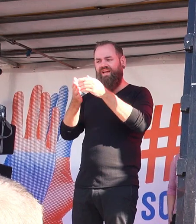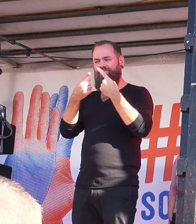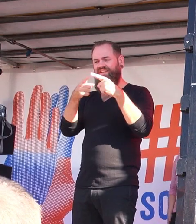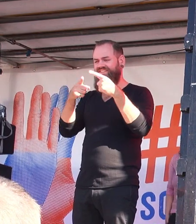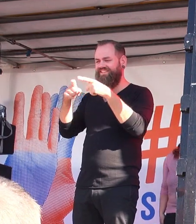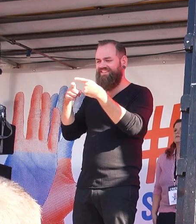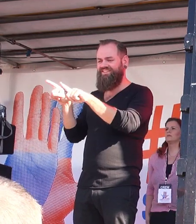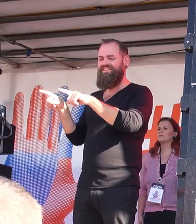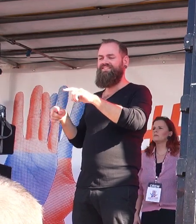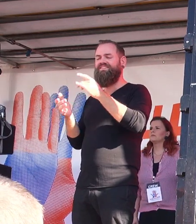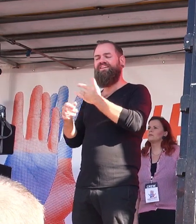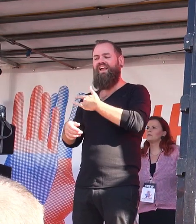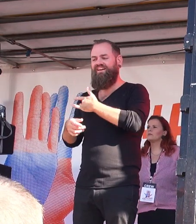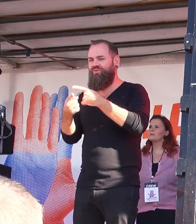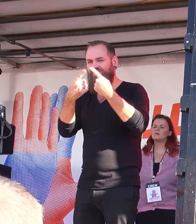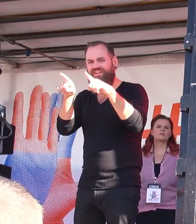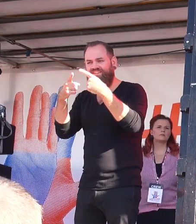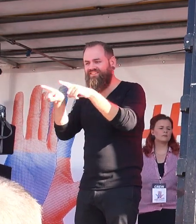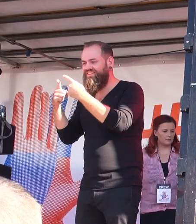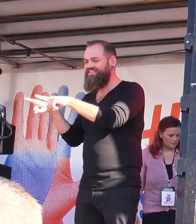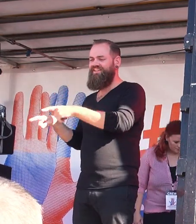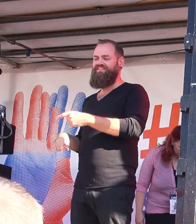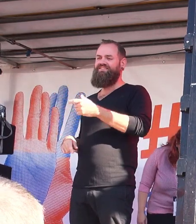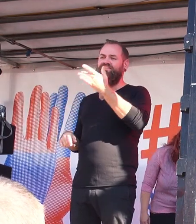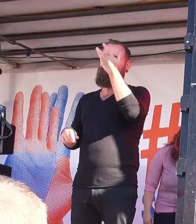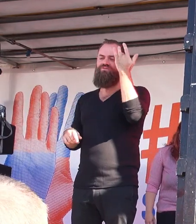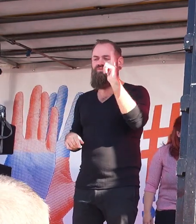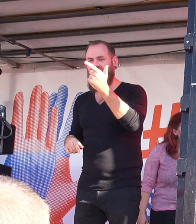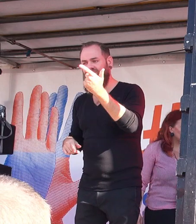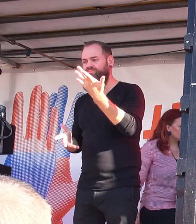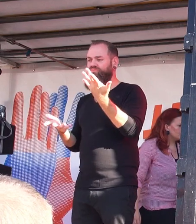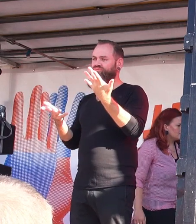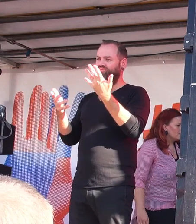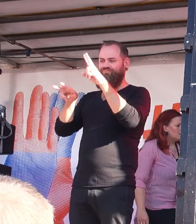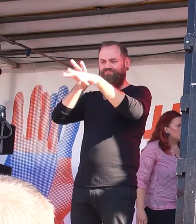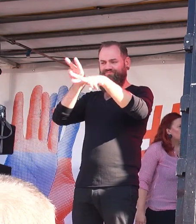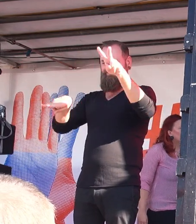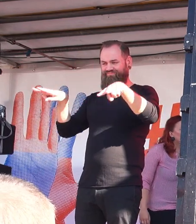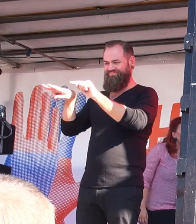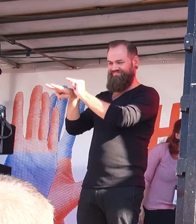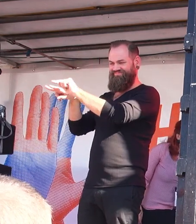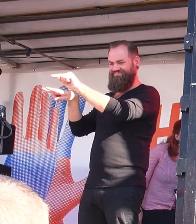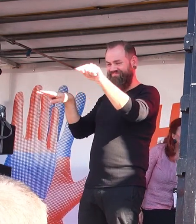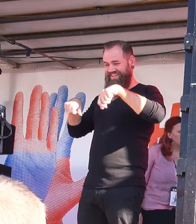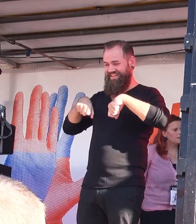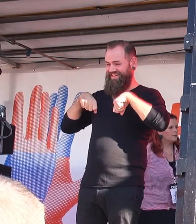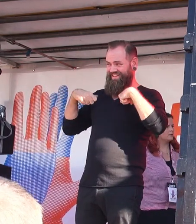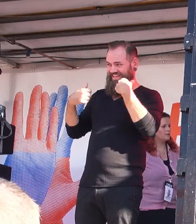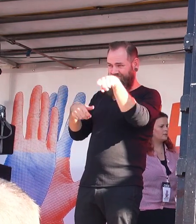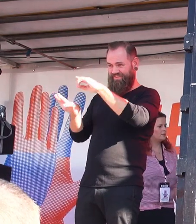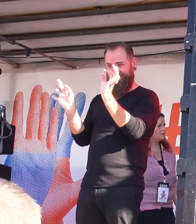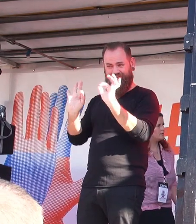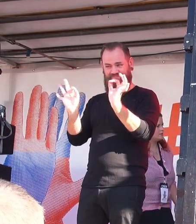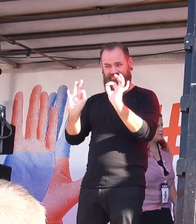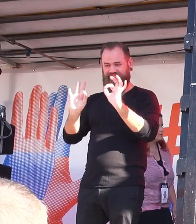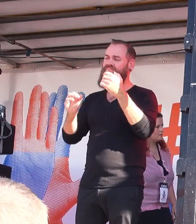sie homosexuell sind, mit dem Leben bedroht oder diskriminiert werden, dann stellen wir uns solidarisch quer, auch und